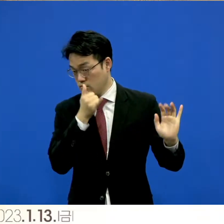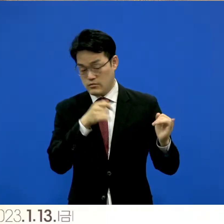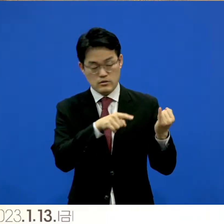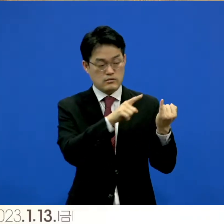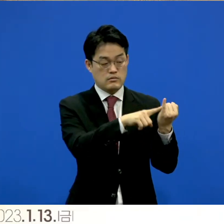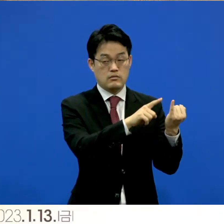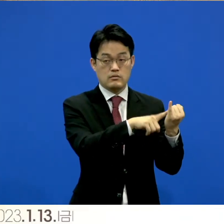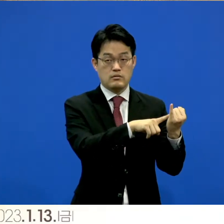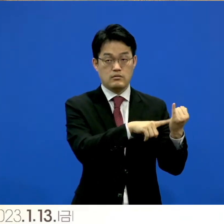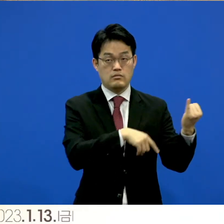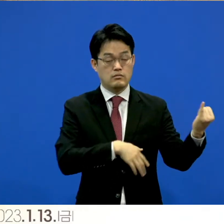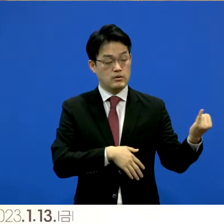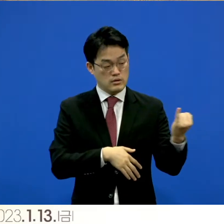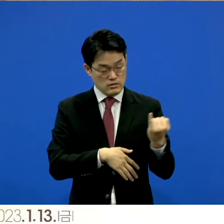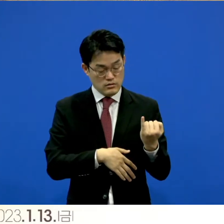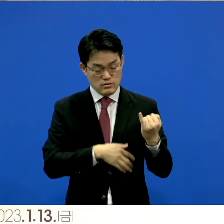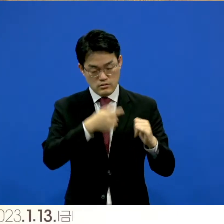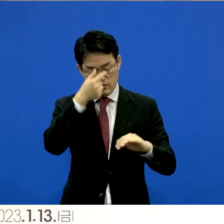들어와서 예배도 우리와 함께 드리고